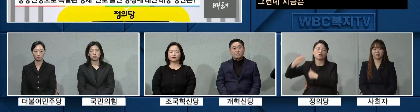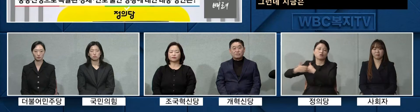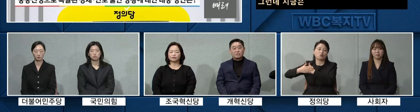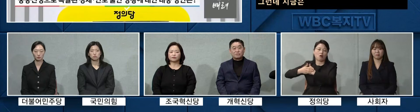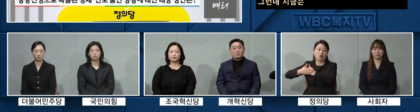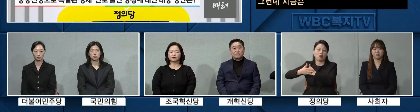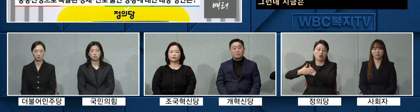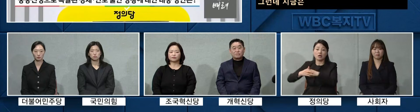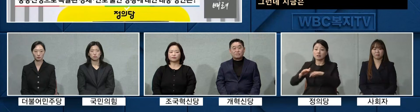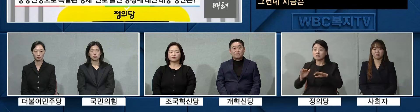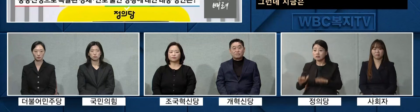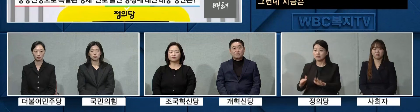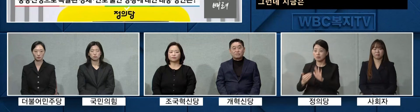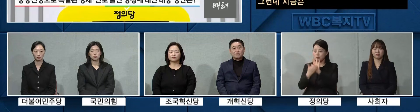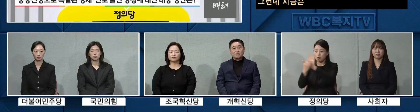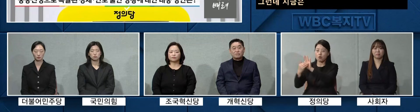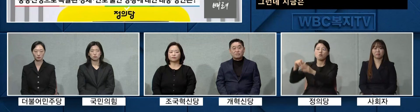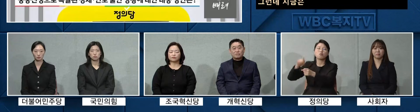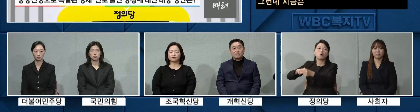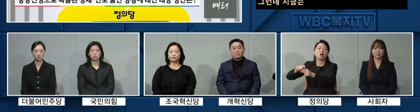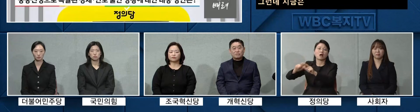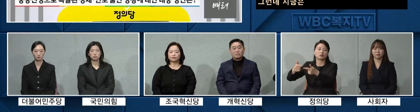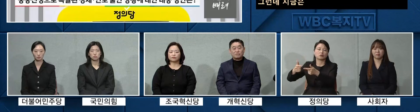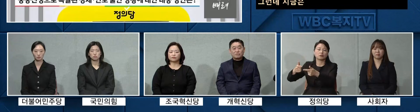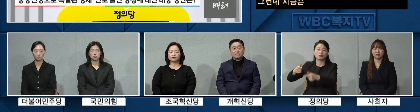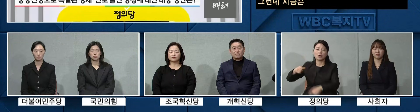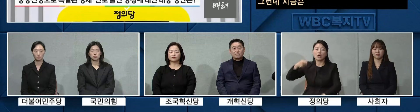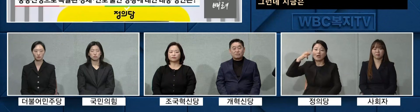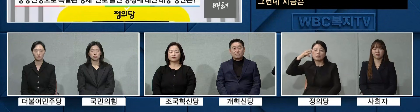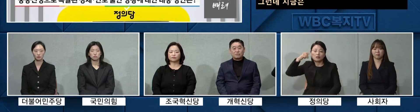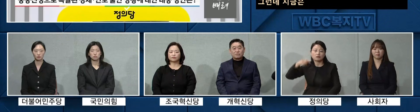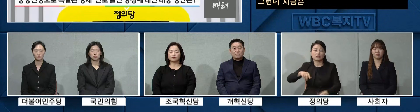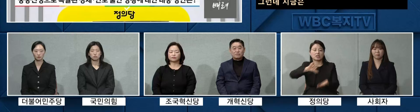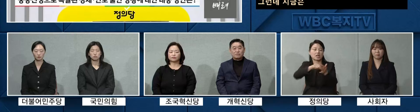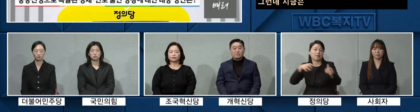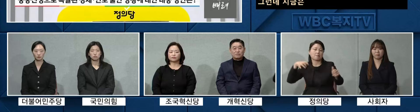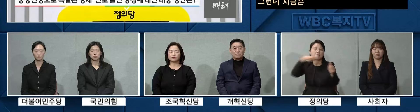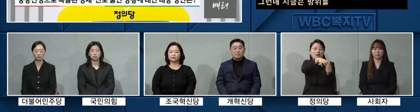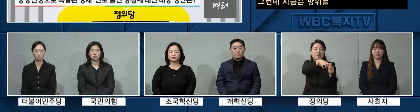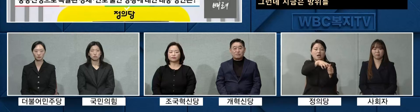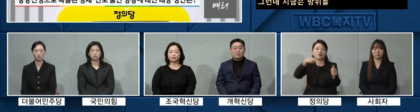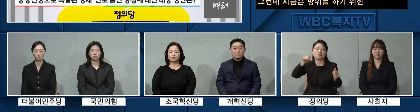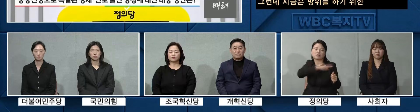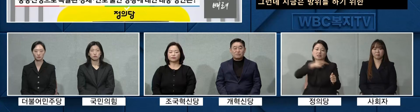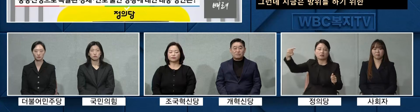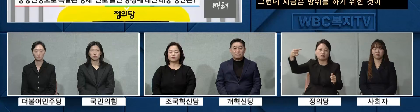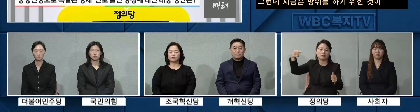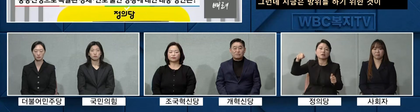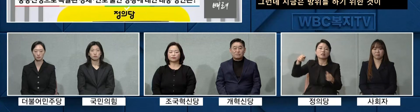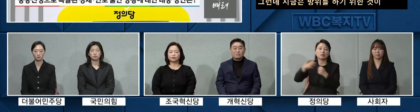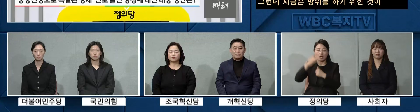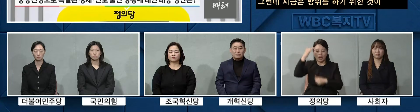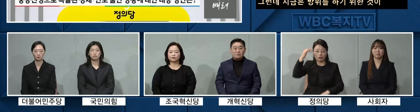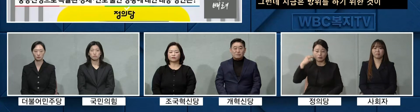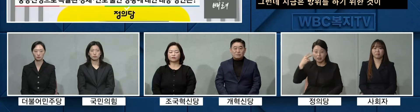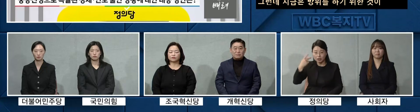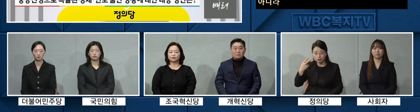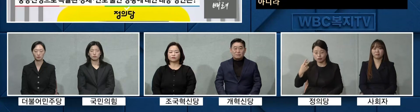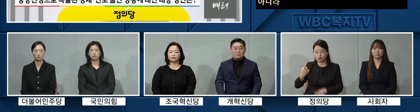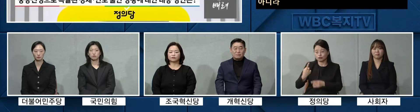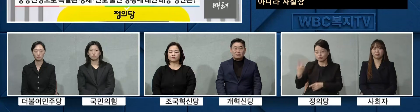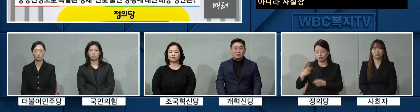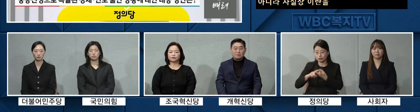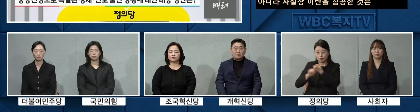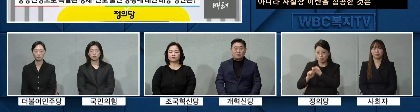아니라 사실상 이란을 침공한 것이 미국이기 때문에 지금 한미동맹의 취지에 반합니다. 침략적